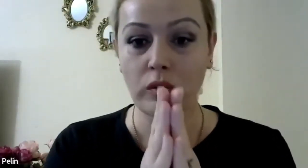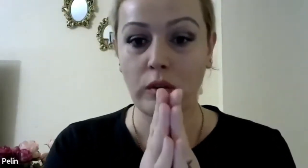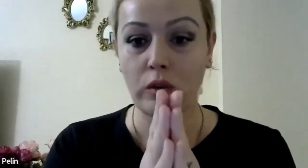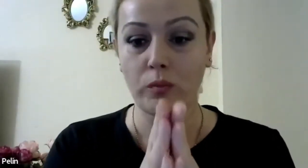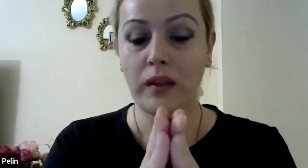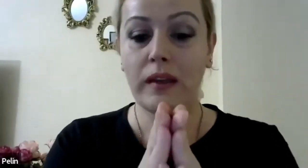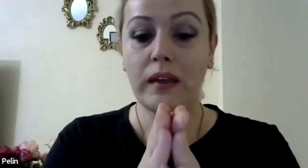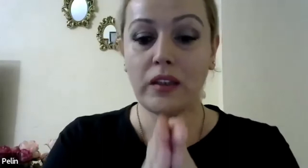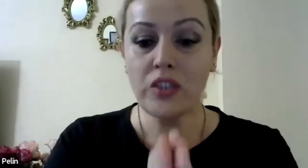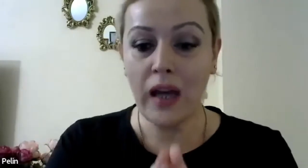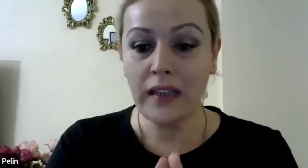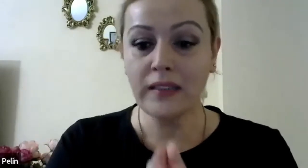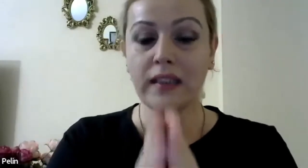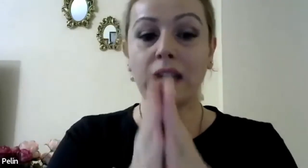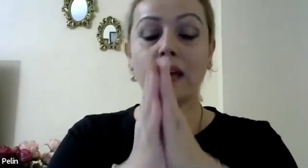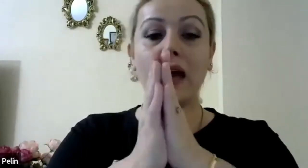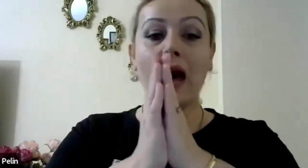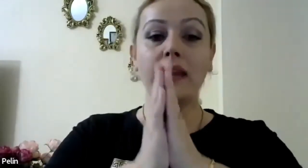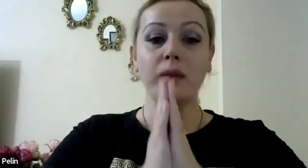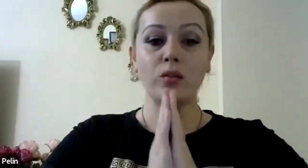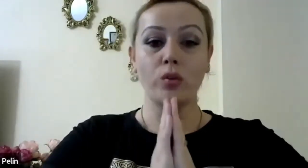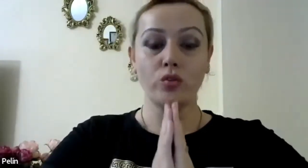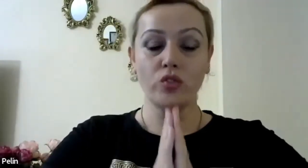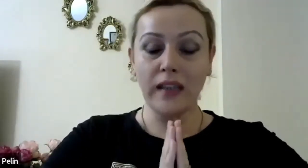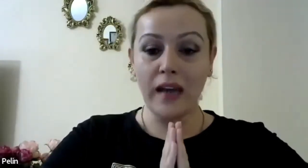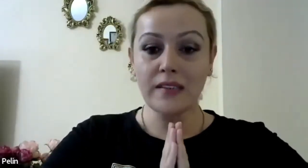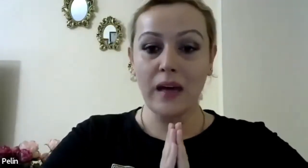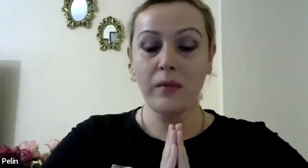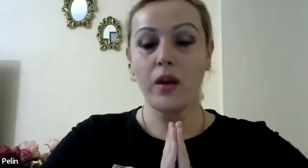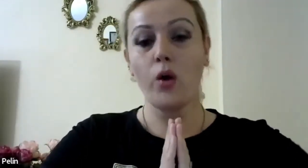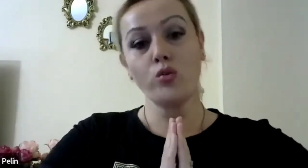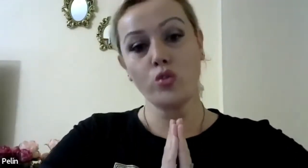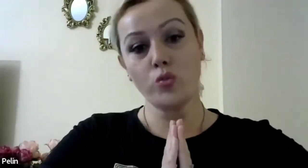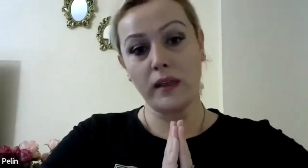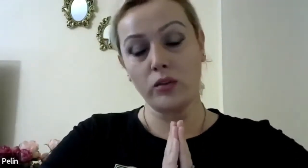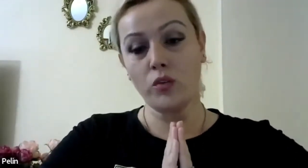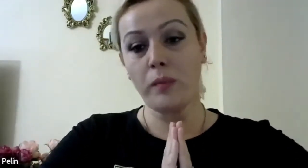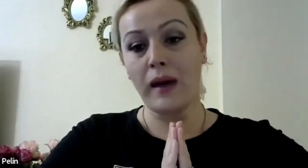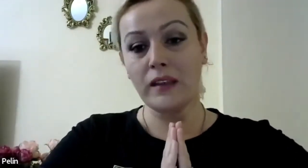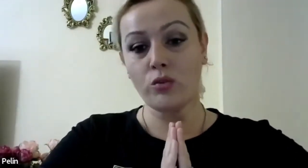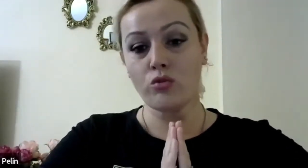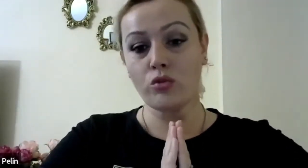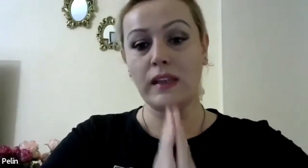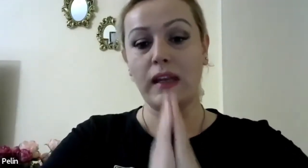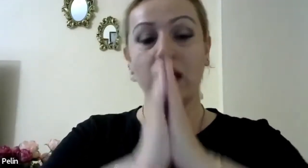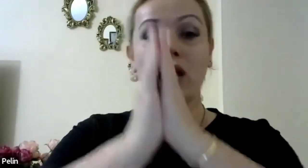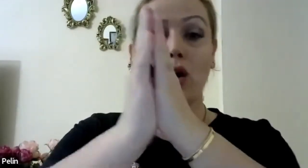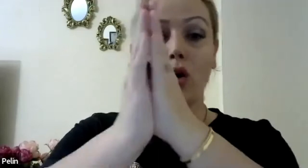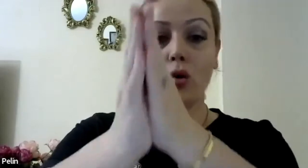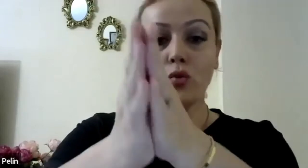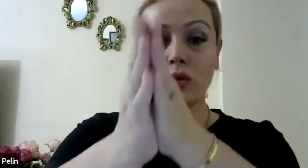diliyorum. İşareti kendime doğru çekersem özür bekliyorum. Benden özür dile. Özür